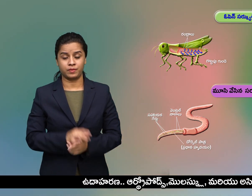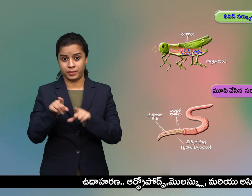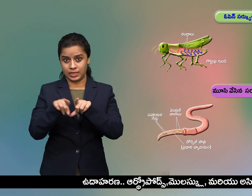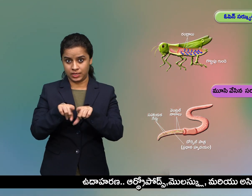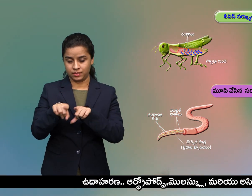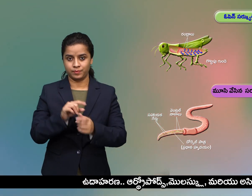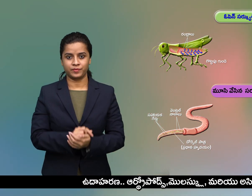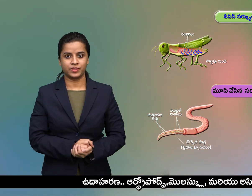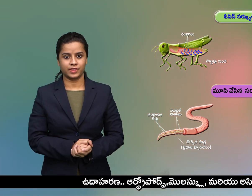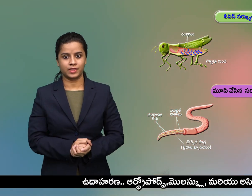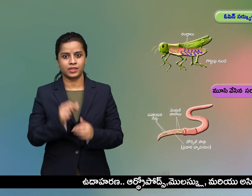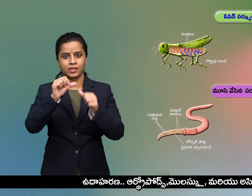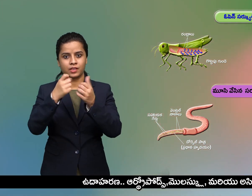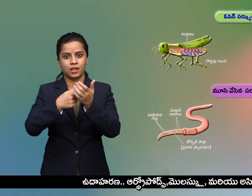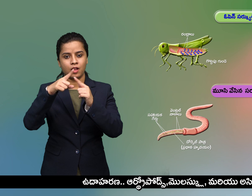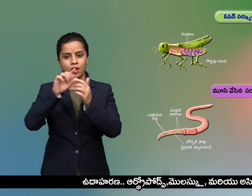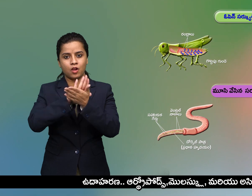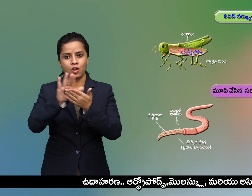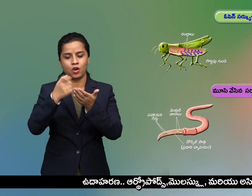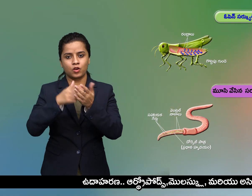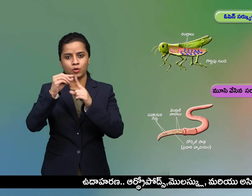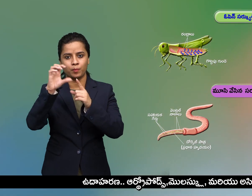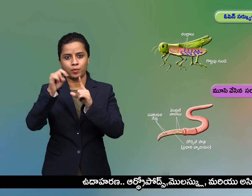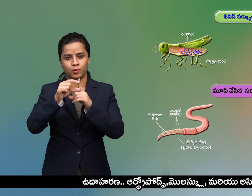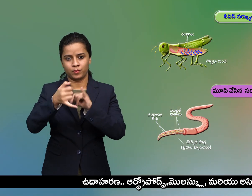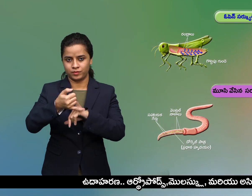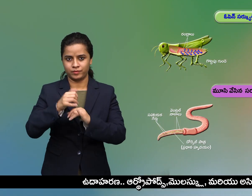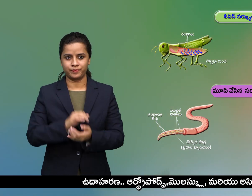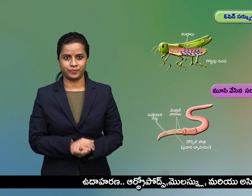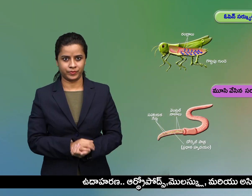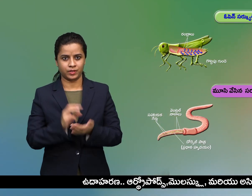ఉదాహరణ ఆర్థ్రోపోడ్స్, మొలస్క్లు మరియు